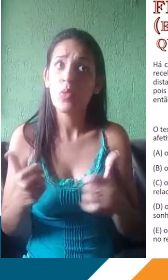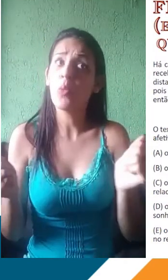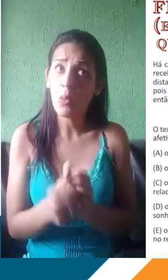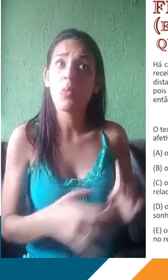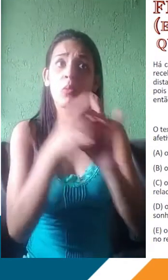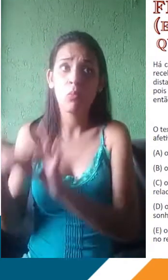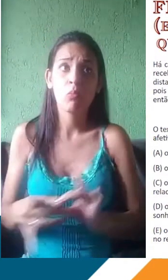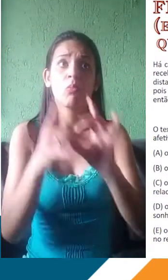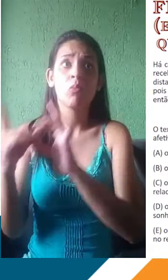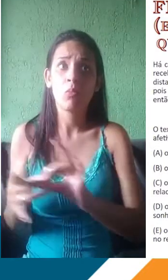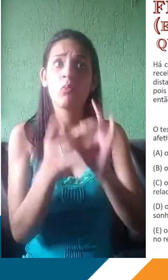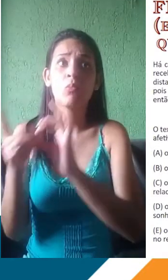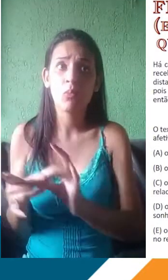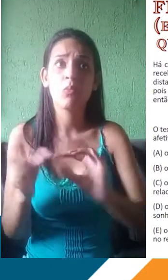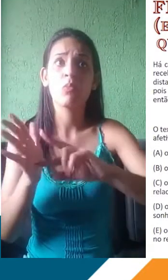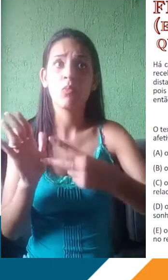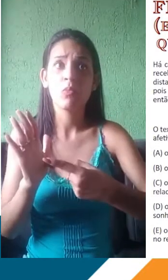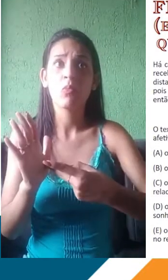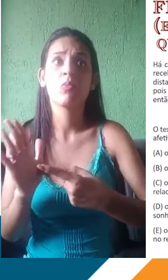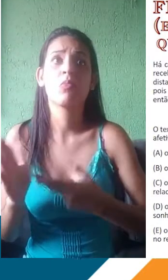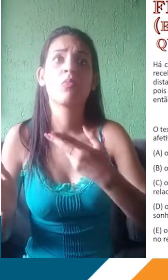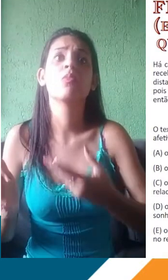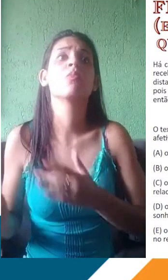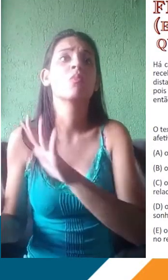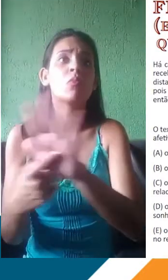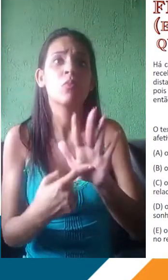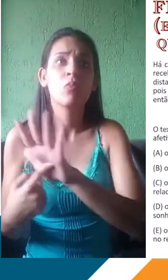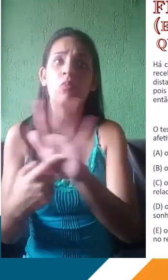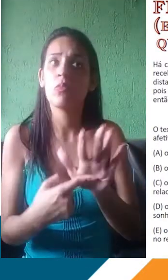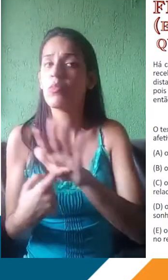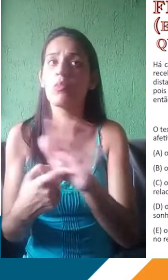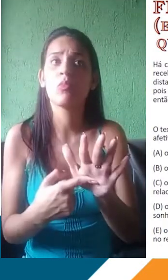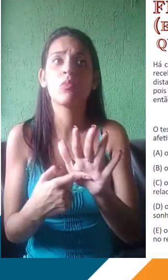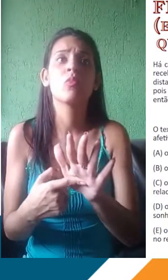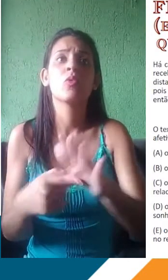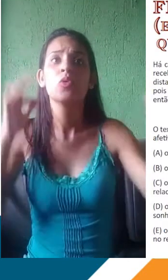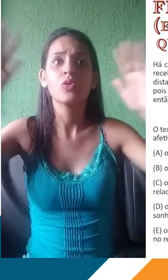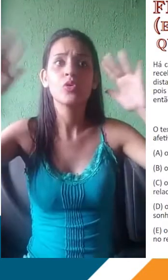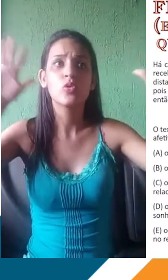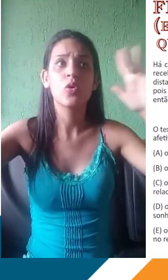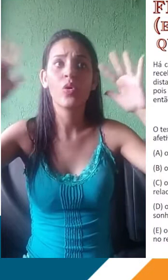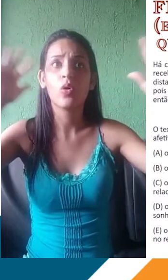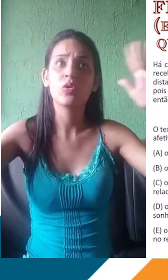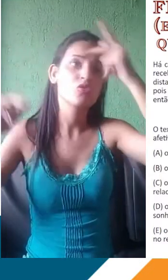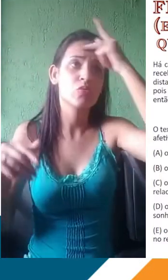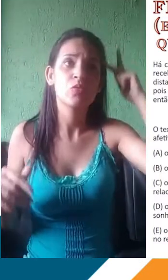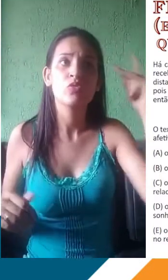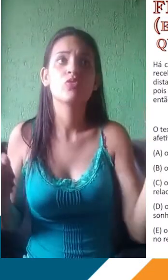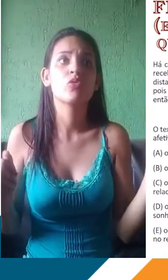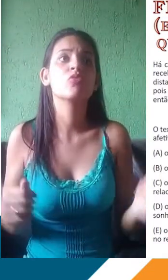indicam, respectivamente, situações de competição e cooperação, o que ilustra os diferentes sonhos das pessoas